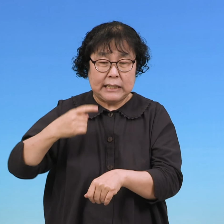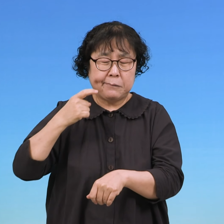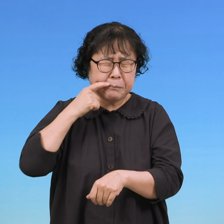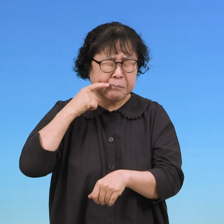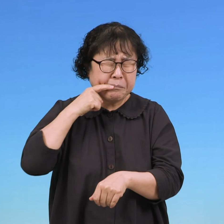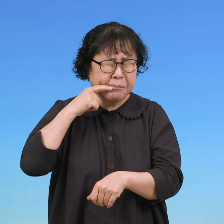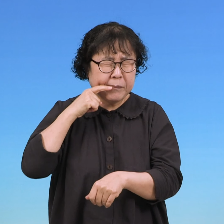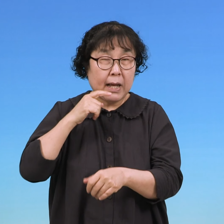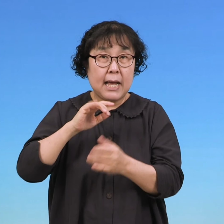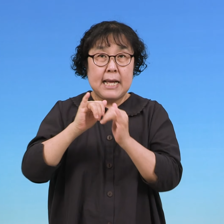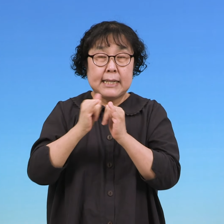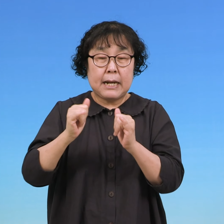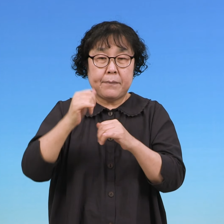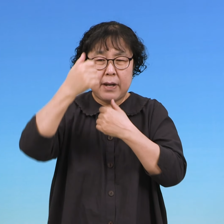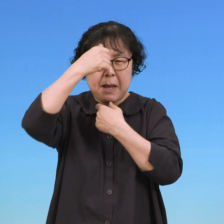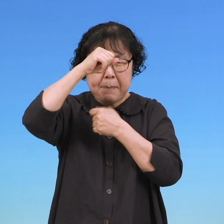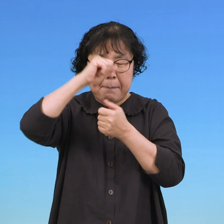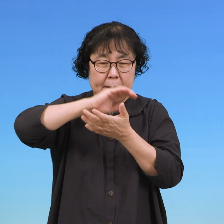소금이